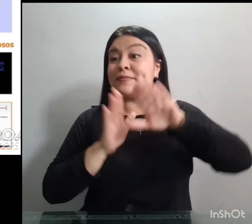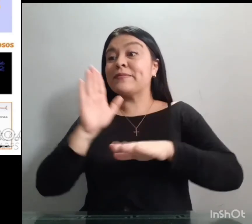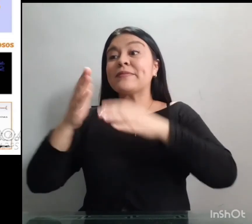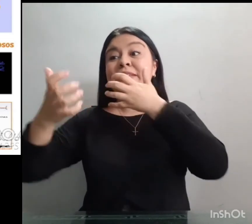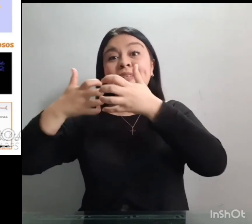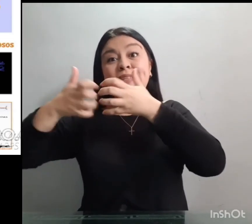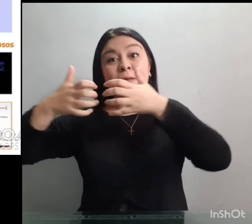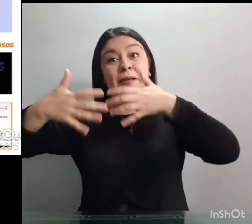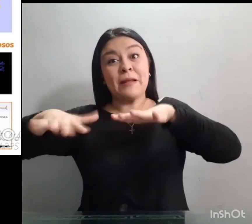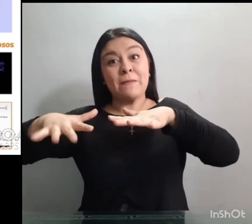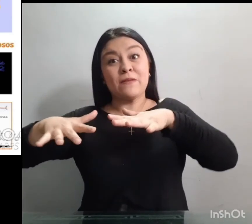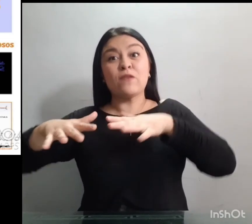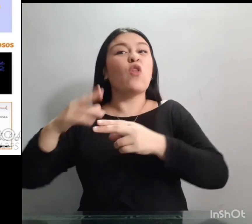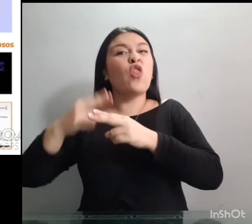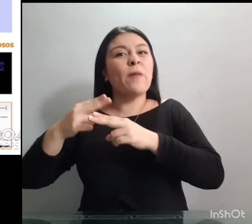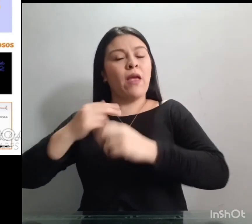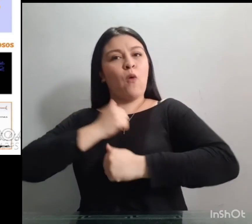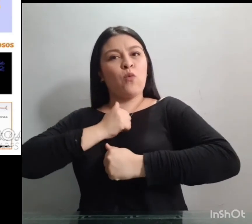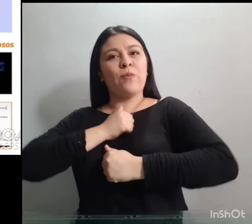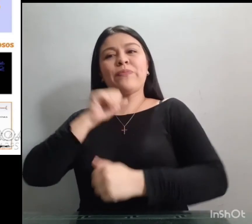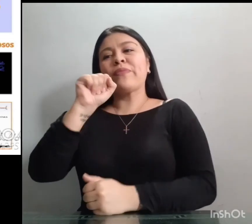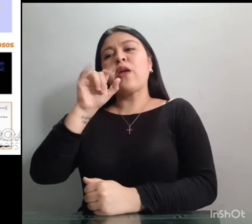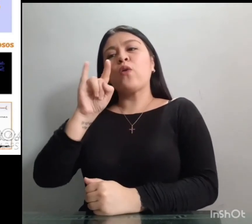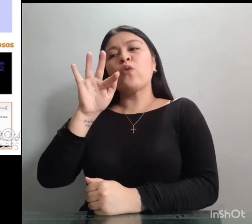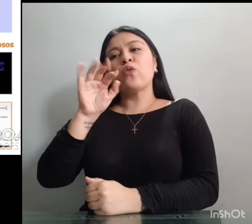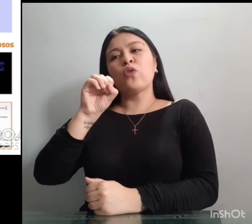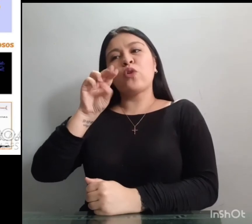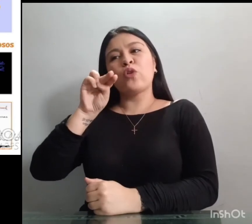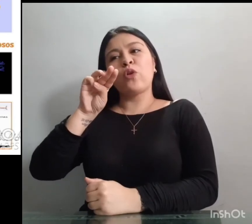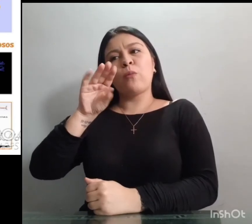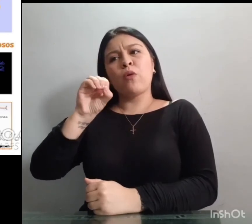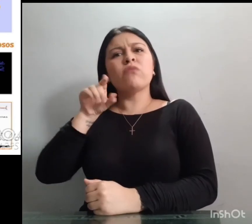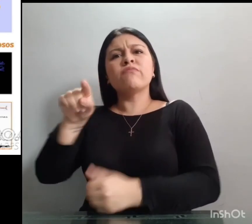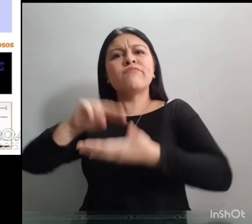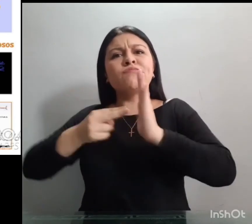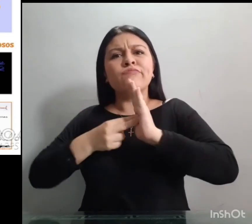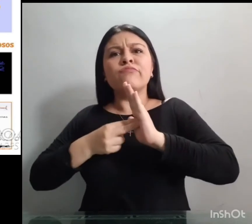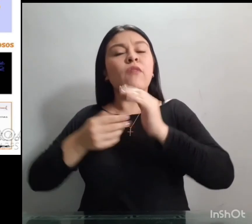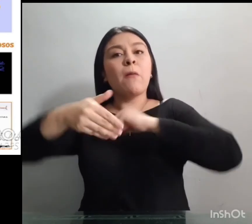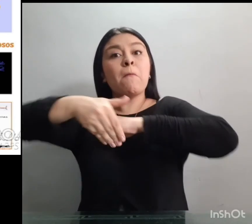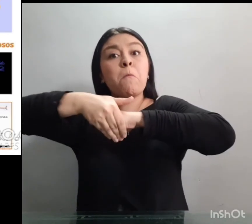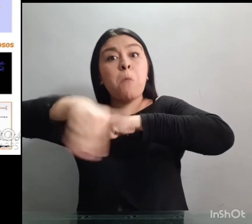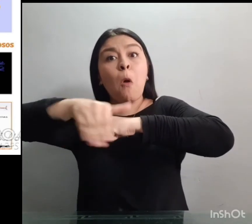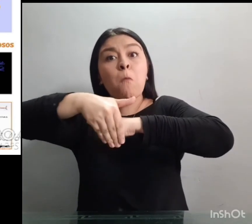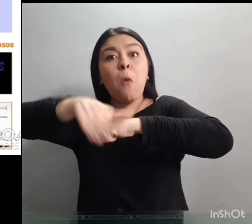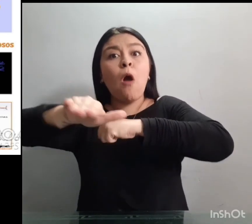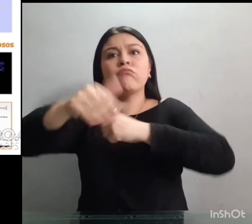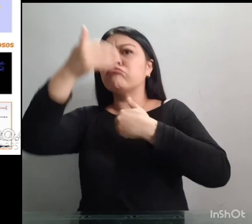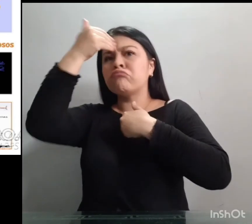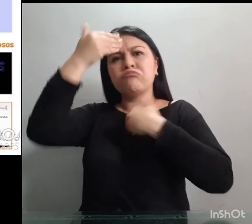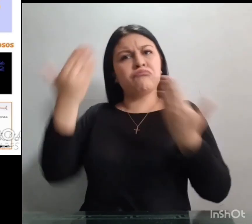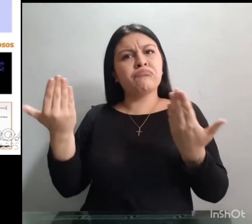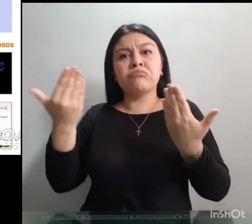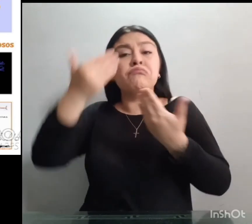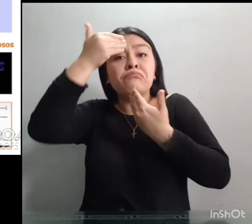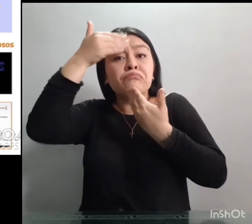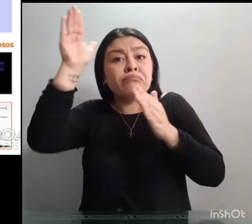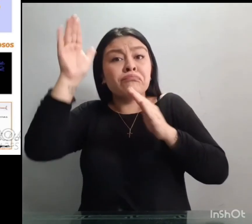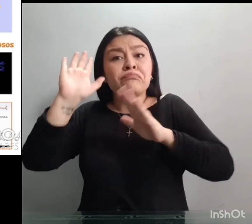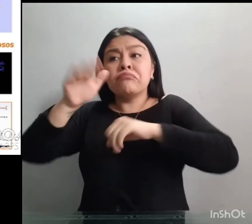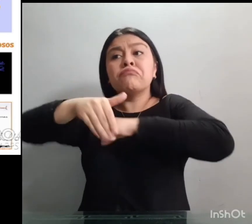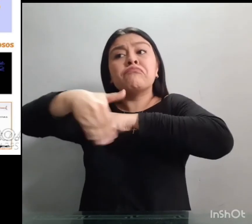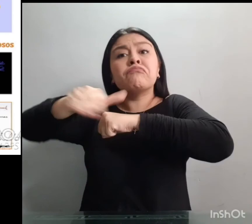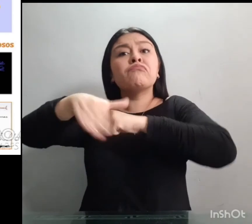nervioso vegetativo autónomo se encarga de los movimientos o acciones involuntarias. Nosotros no somos conscientes de que